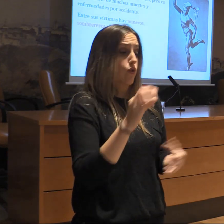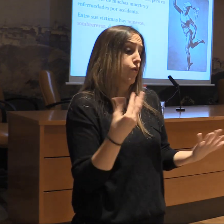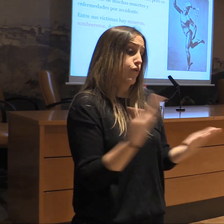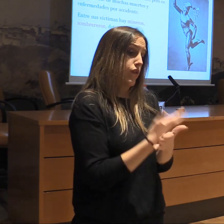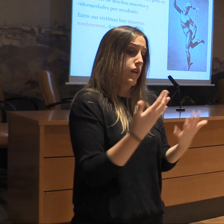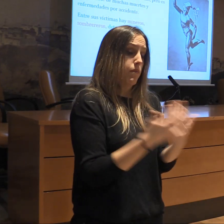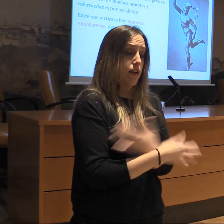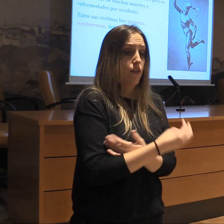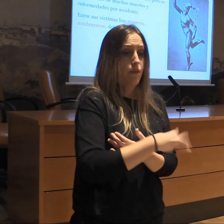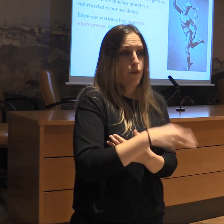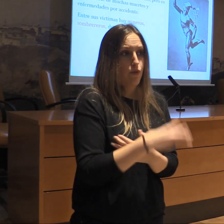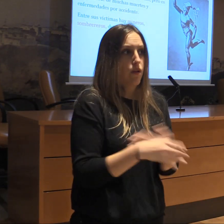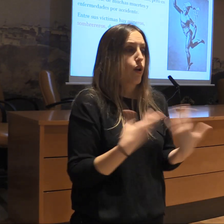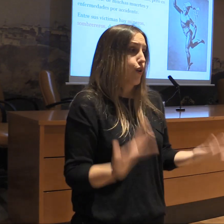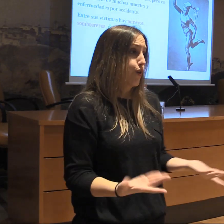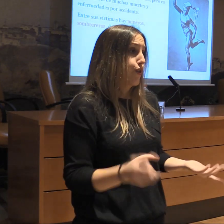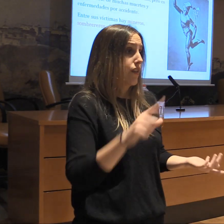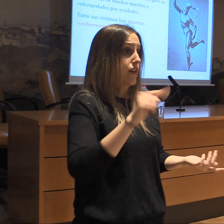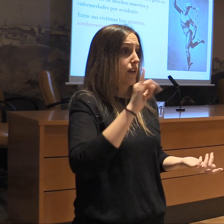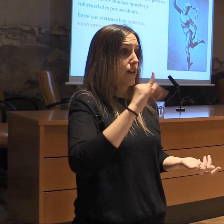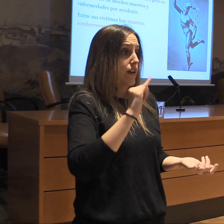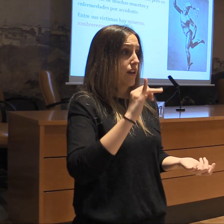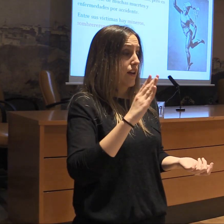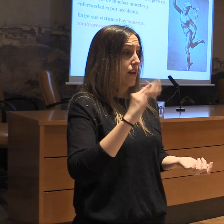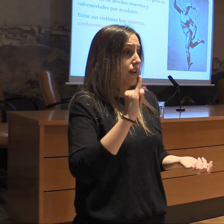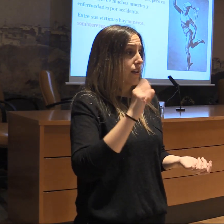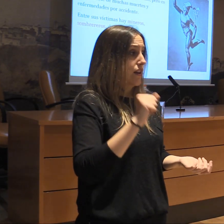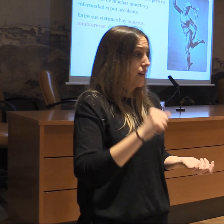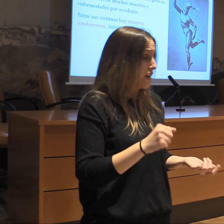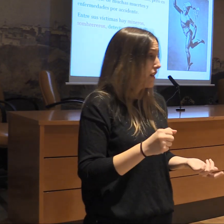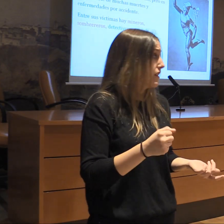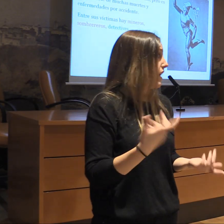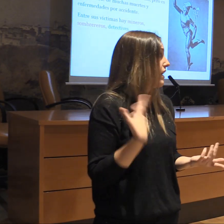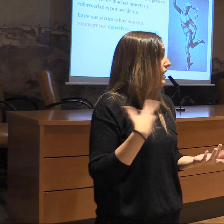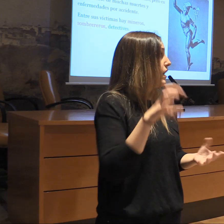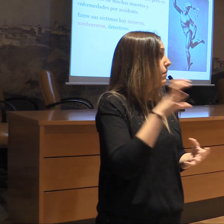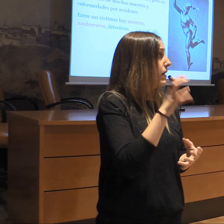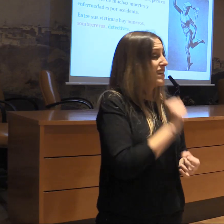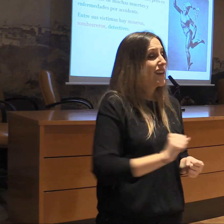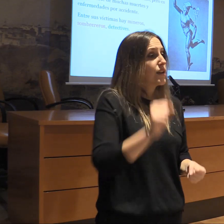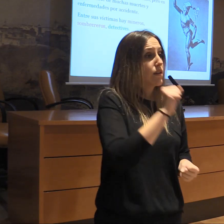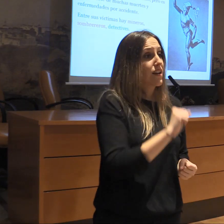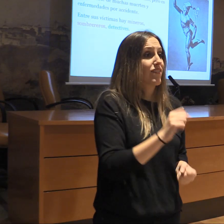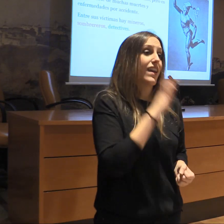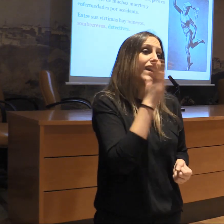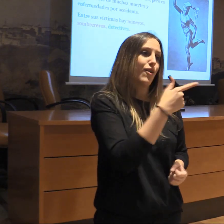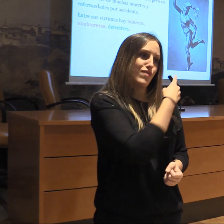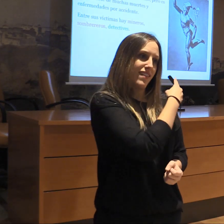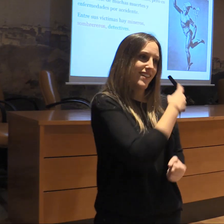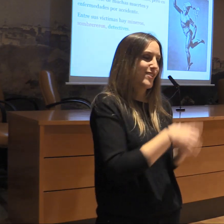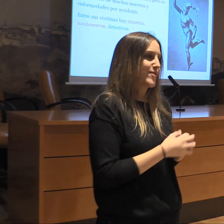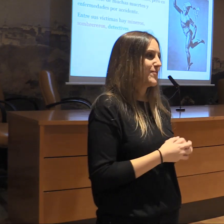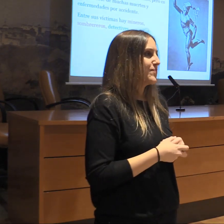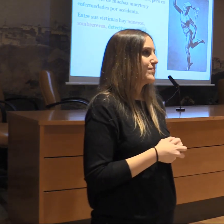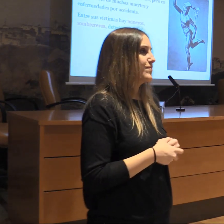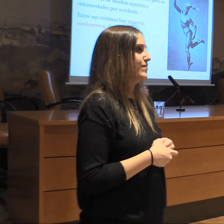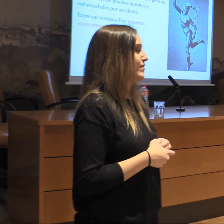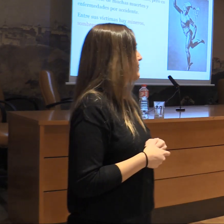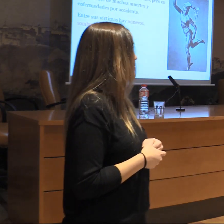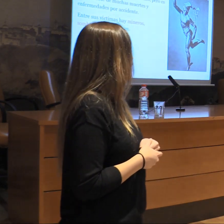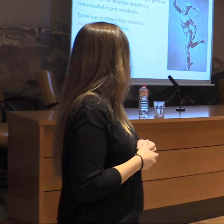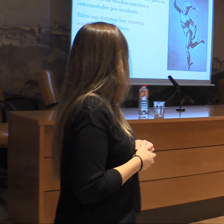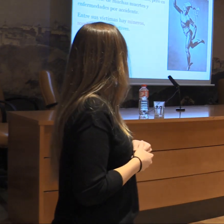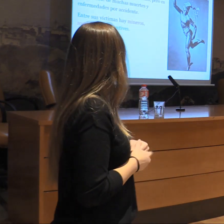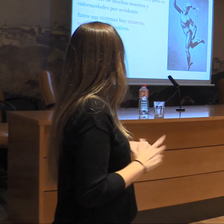lo de Alicia en el País de las Maravillas, de más loco que un sombrerero, viene de ahí, de estos sombrereros, del uso del